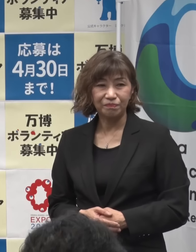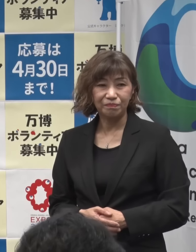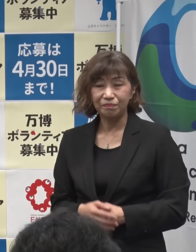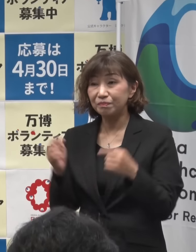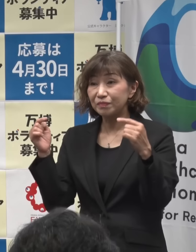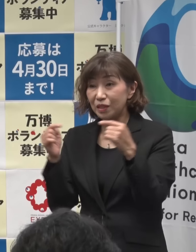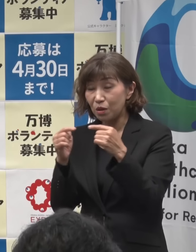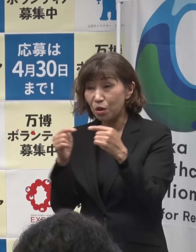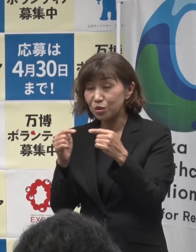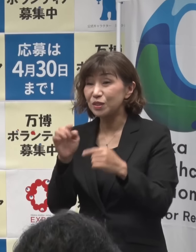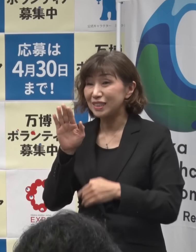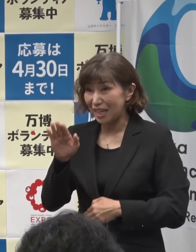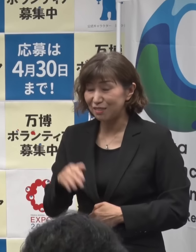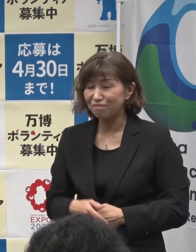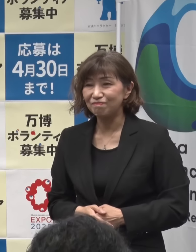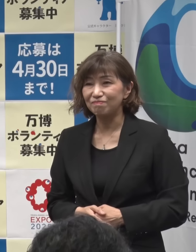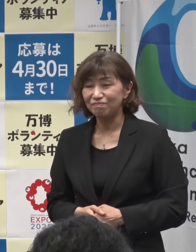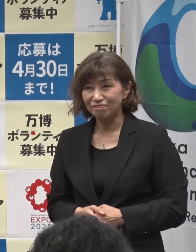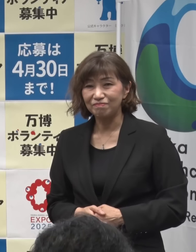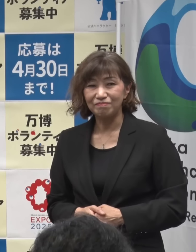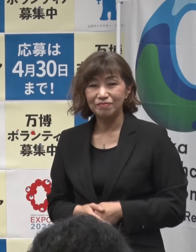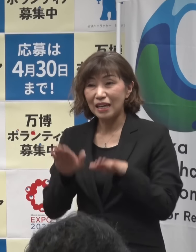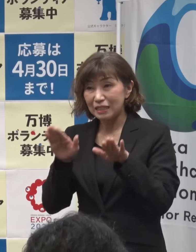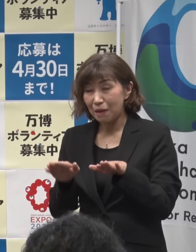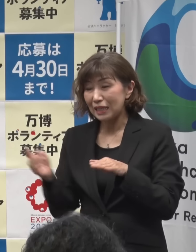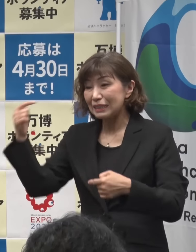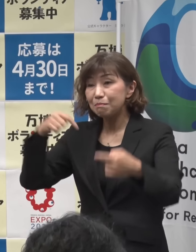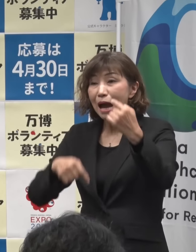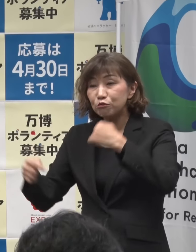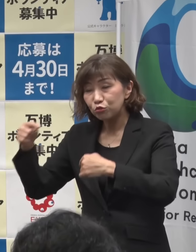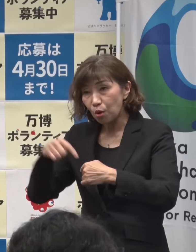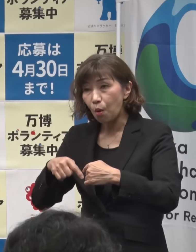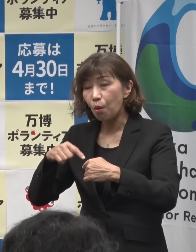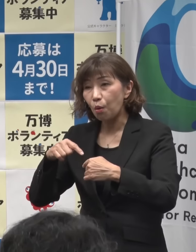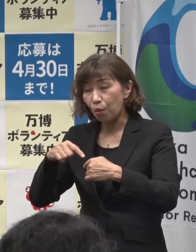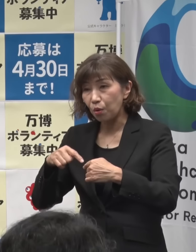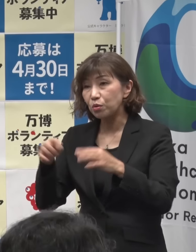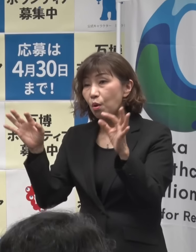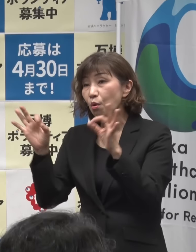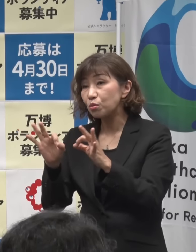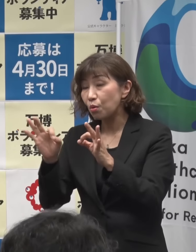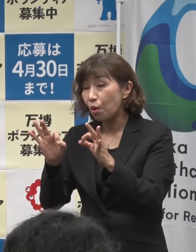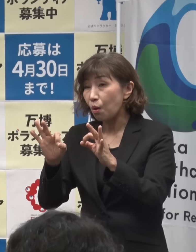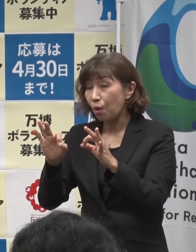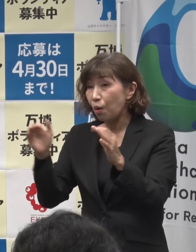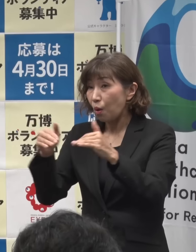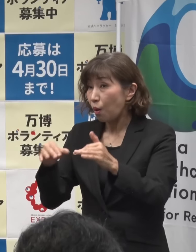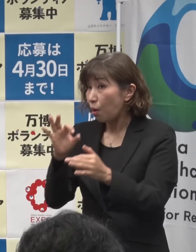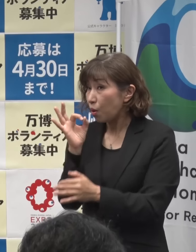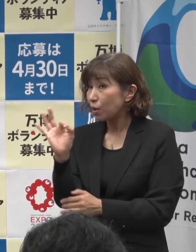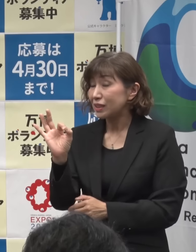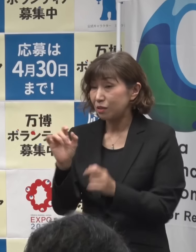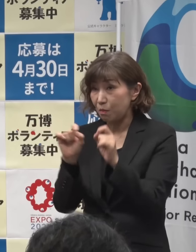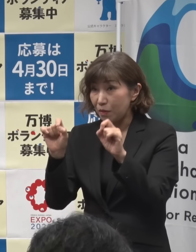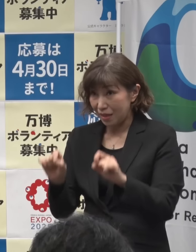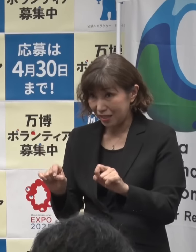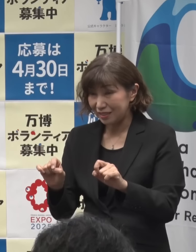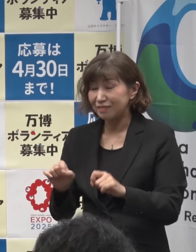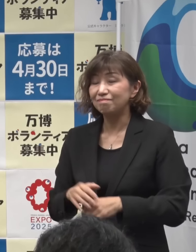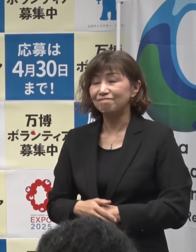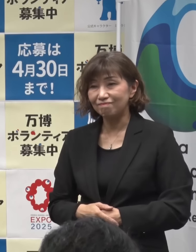共同通信の丸田です。今 のインバウンド徴収金の絡みなんですけども、先日、BIE の、ゲル建設事務局長と